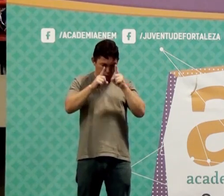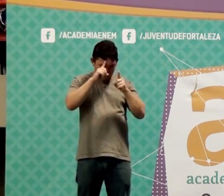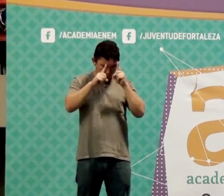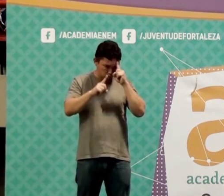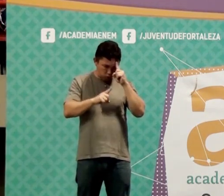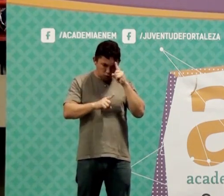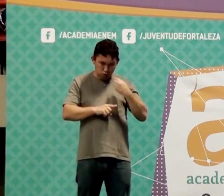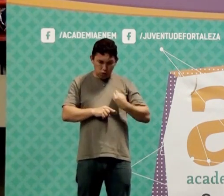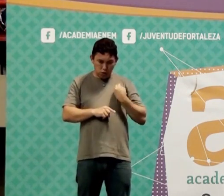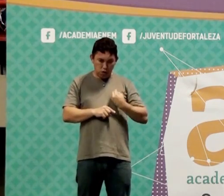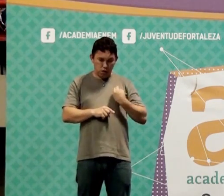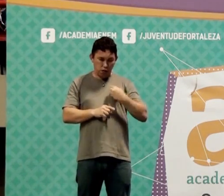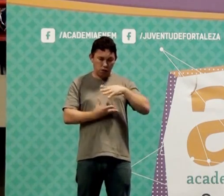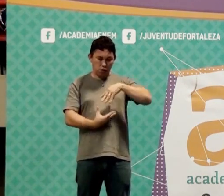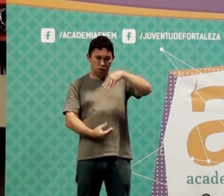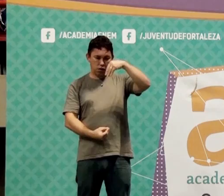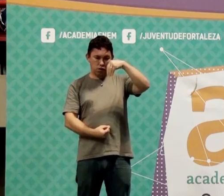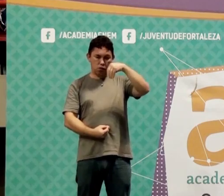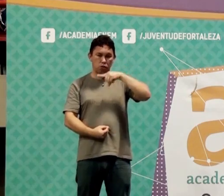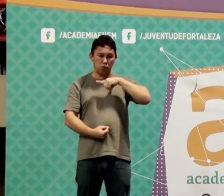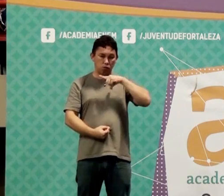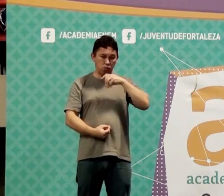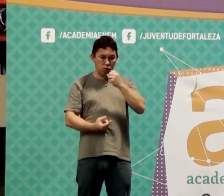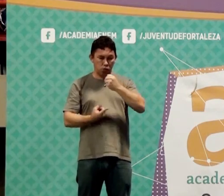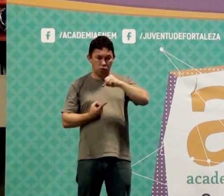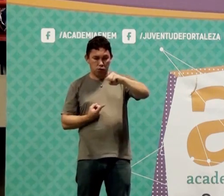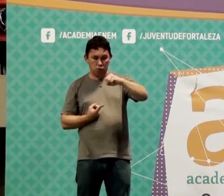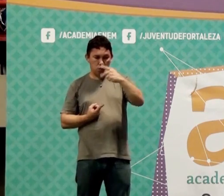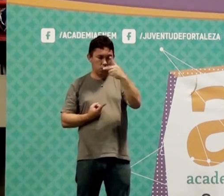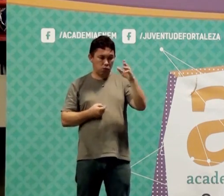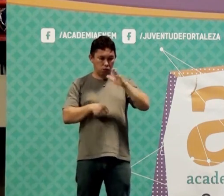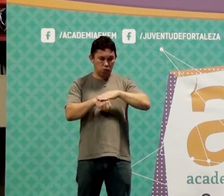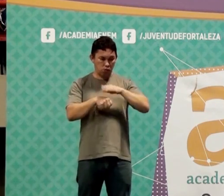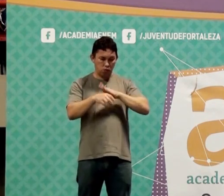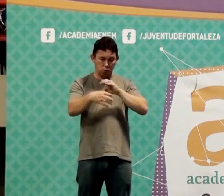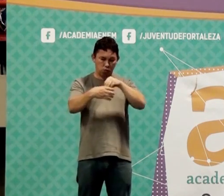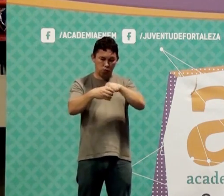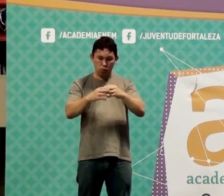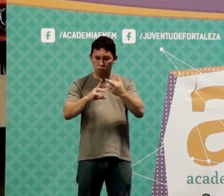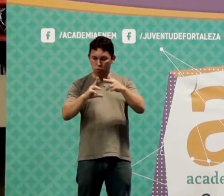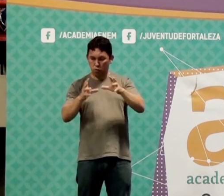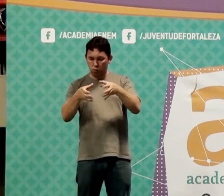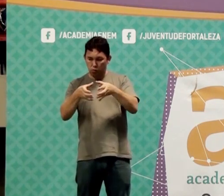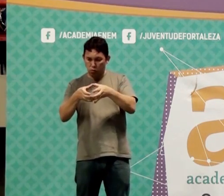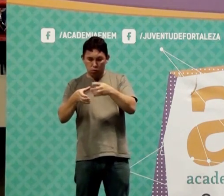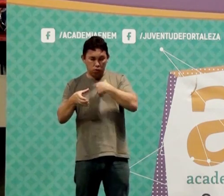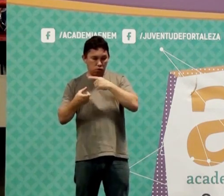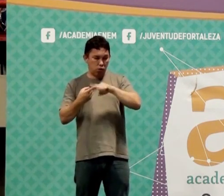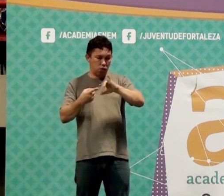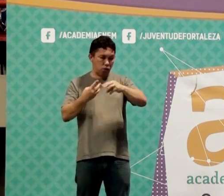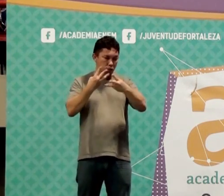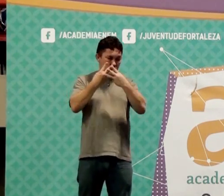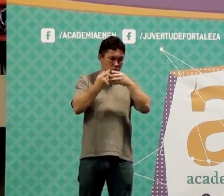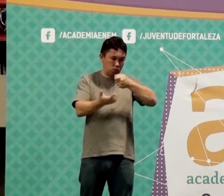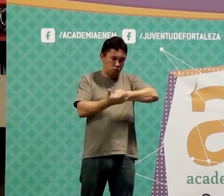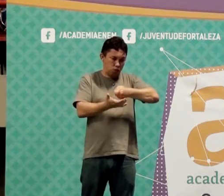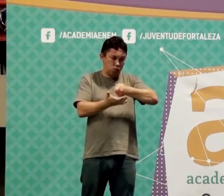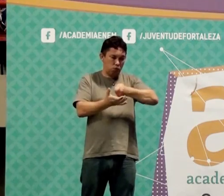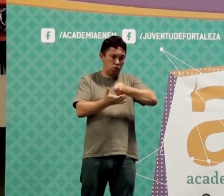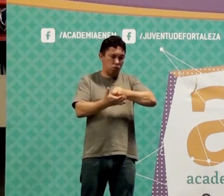Olha lá. A igreja se integrou ao sistema feudal através dos